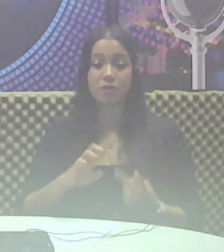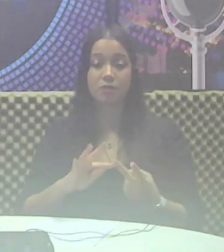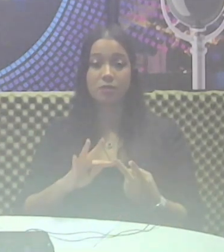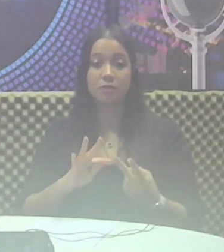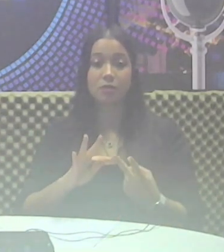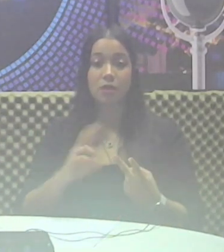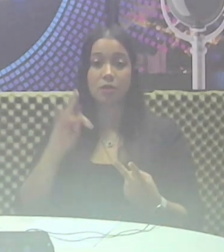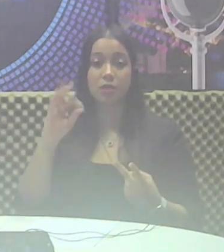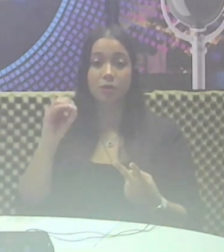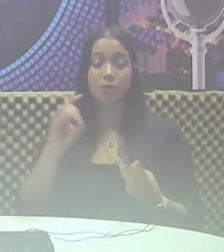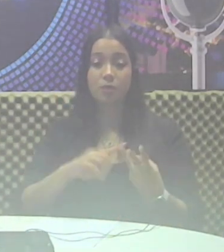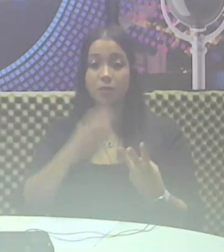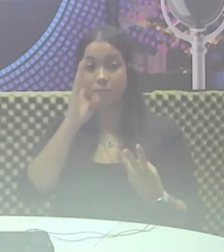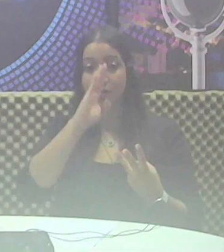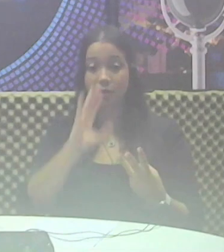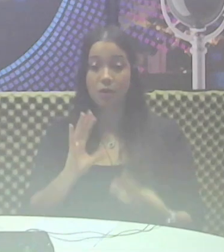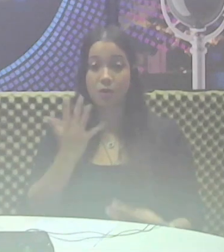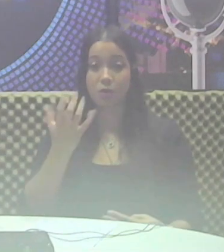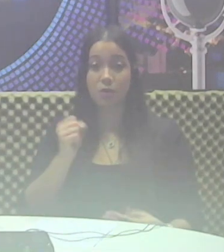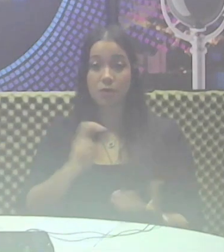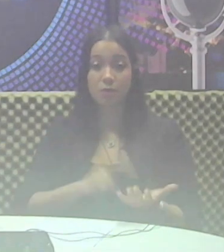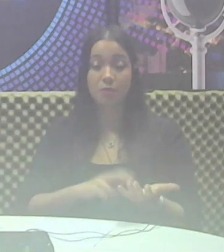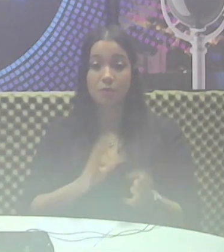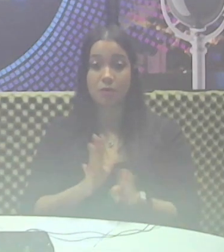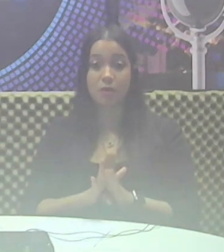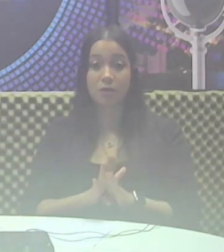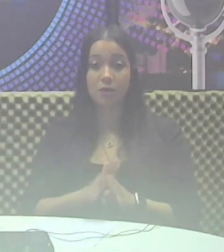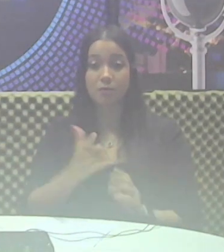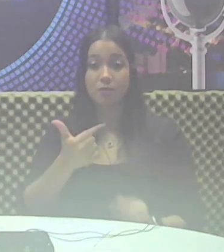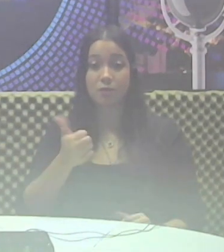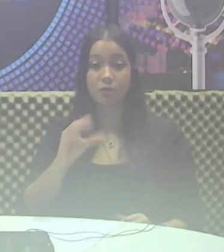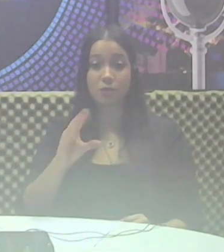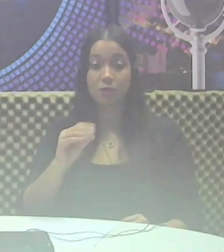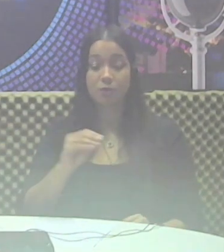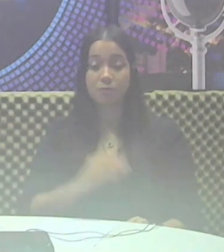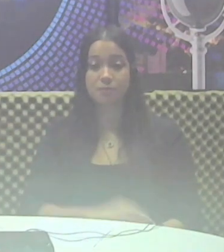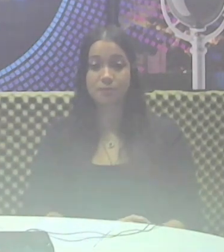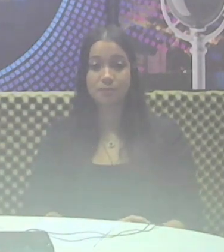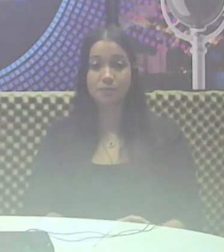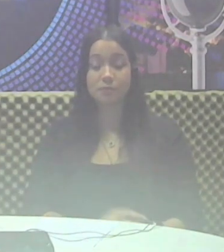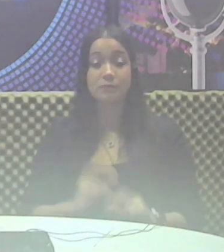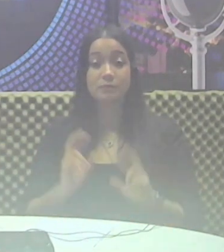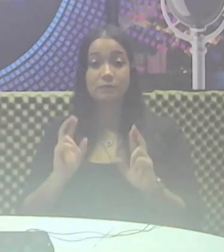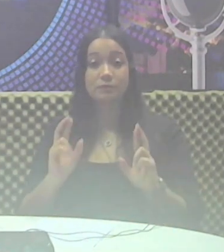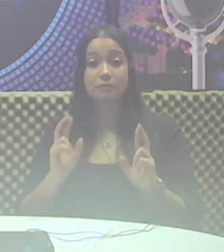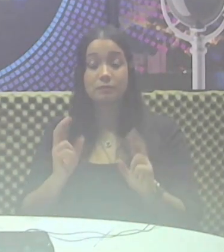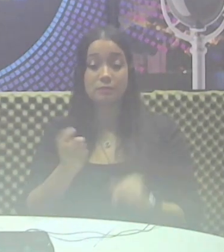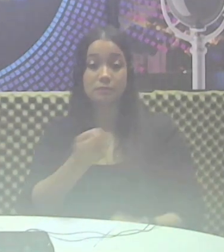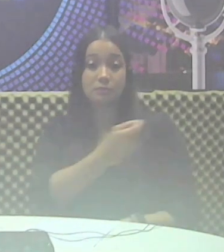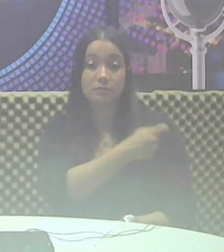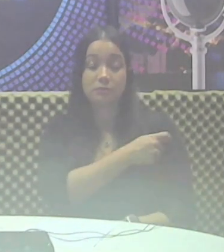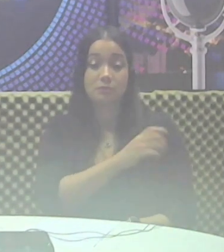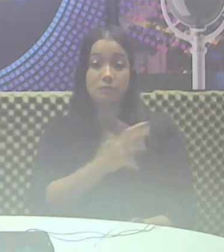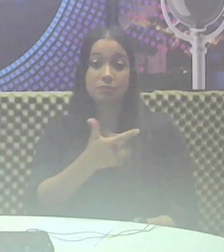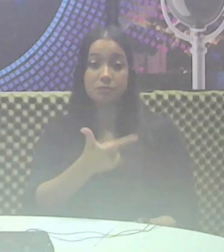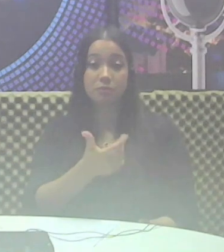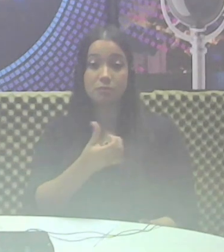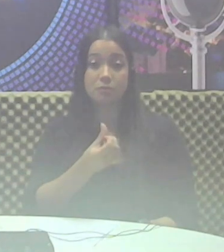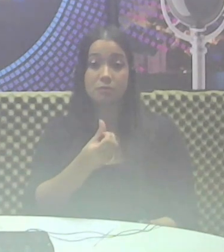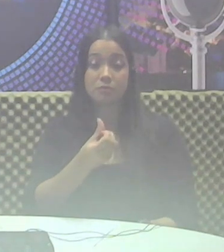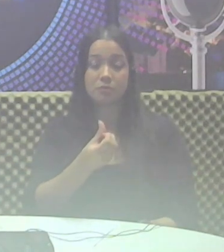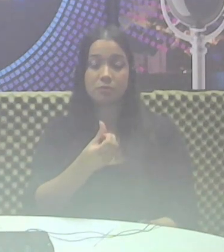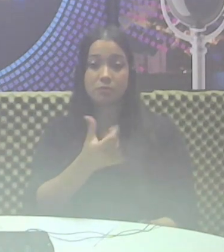o atendimento ocorre de 8 da manhã até 9 da noite. A expectativa é de aplicar cerca de